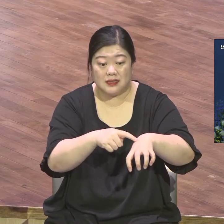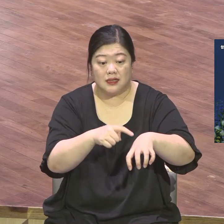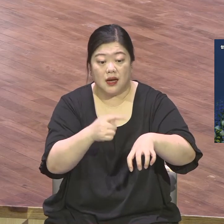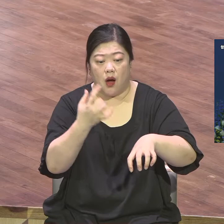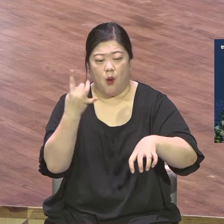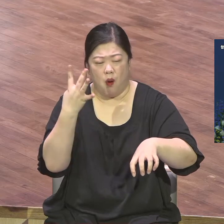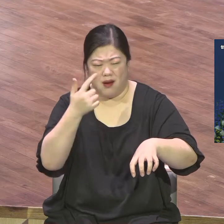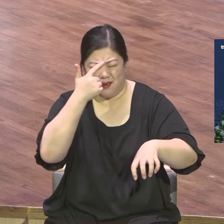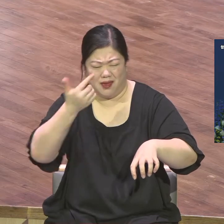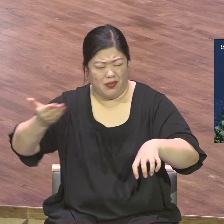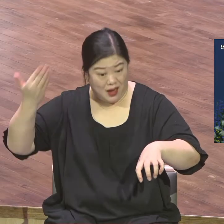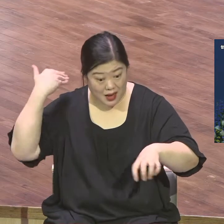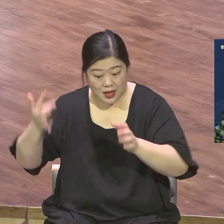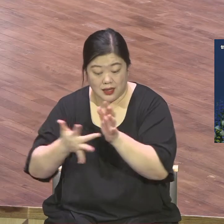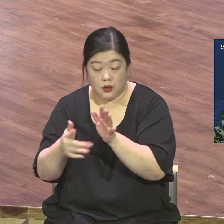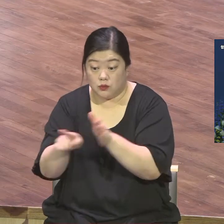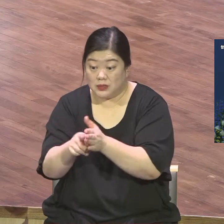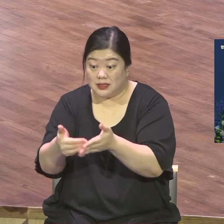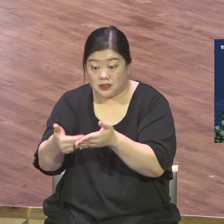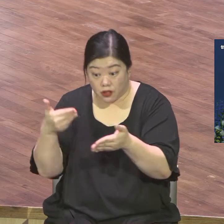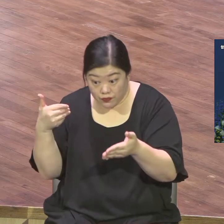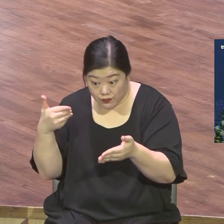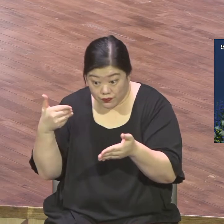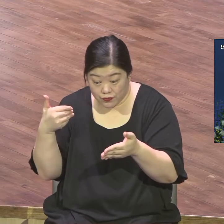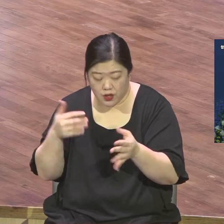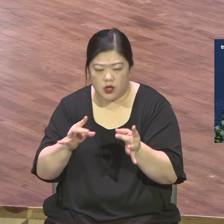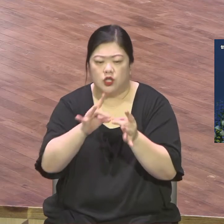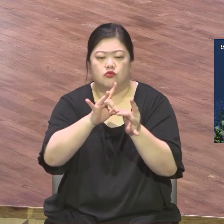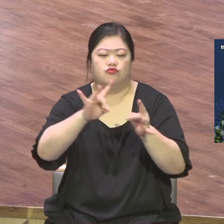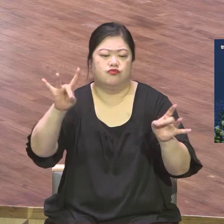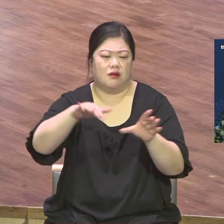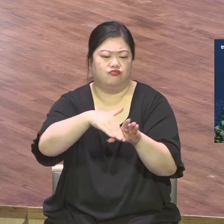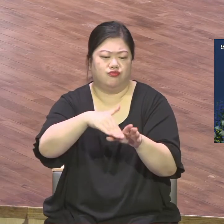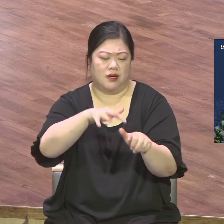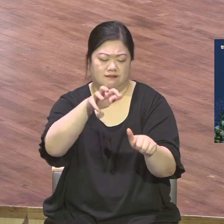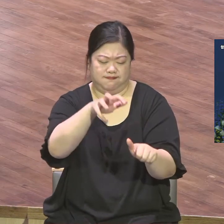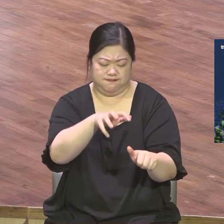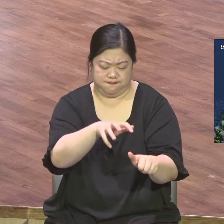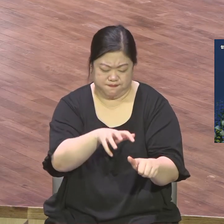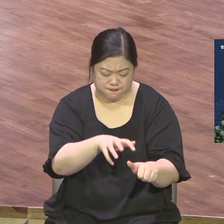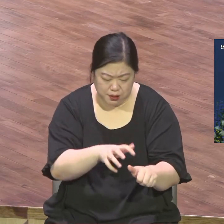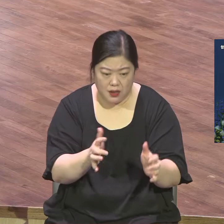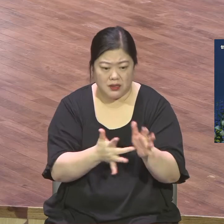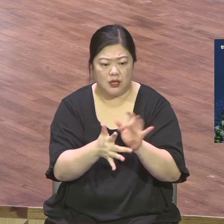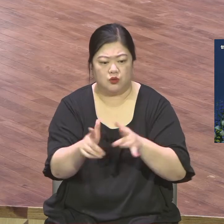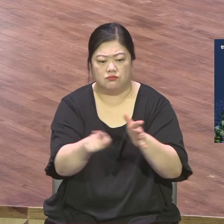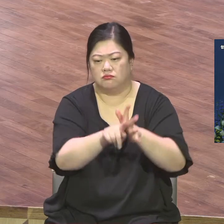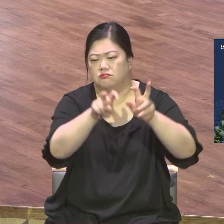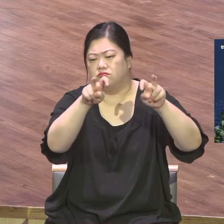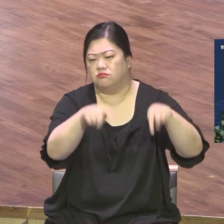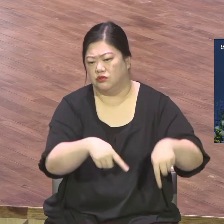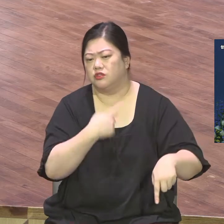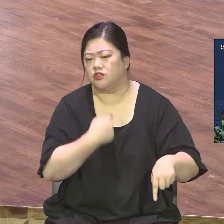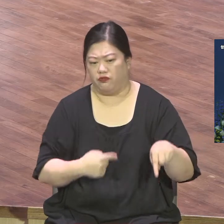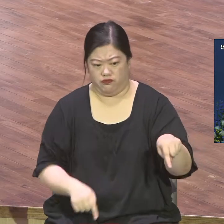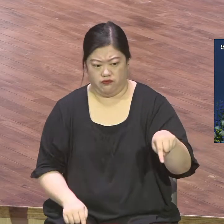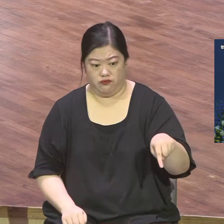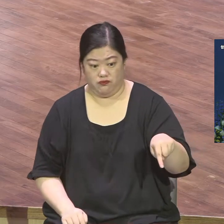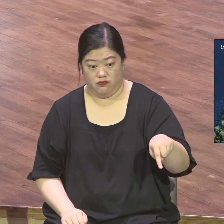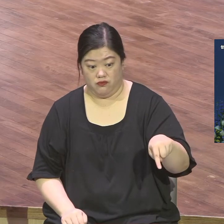창세기 3장, 이 다시 말하면 우상문화 속에 불신자 상태에서 그렇게